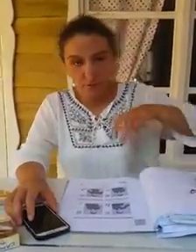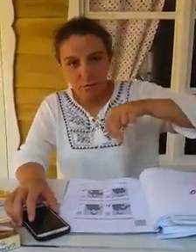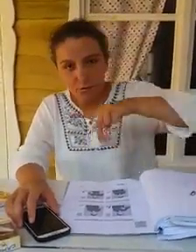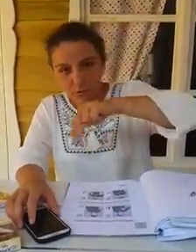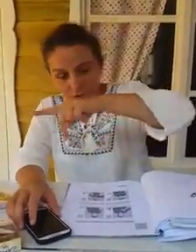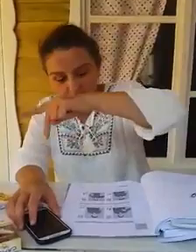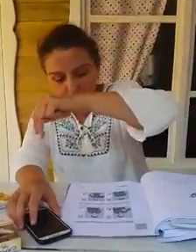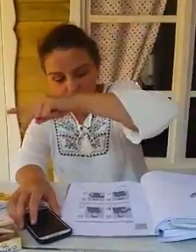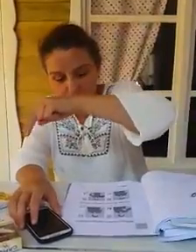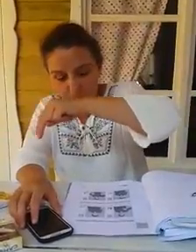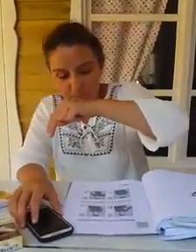Yürümek.